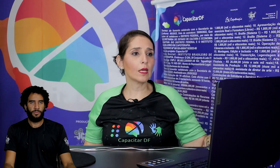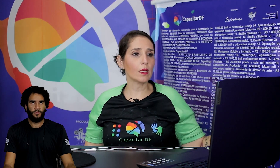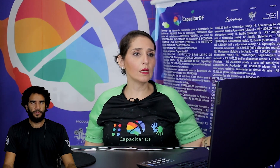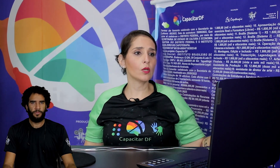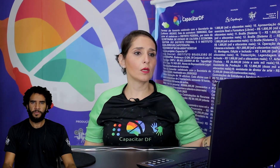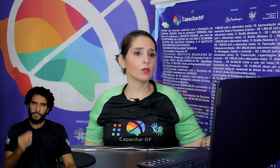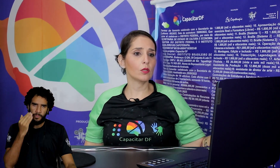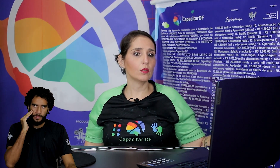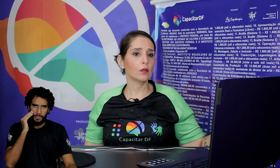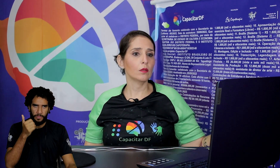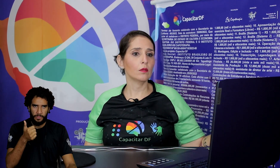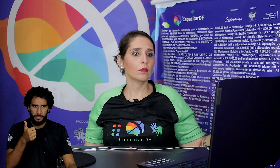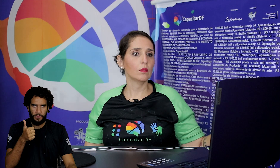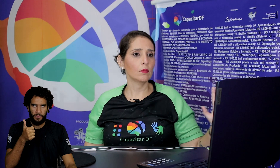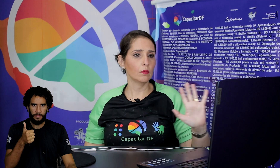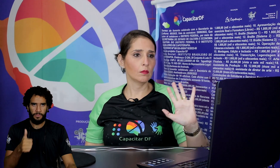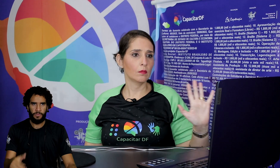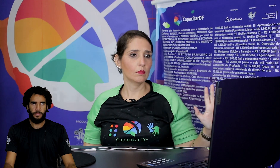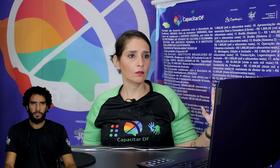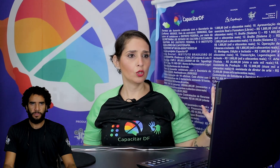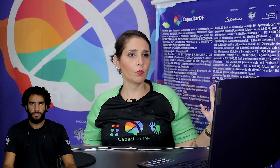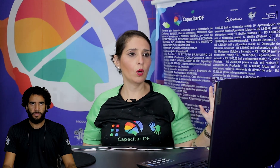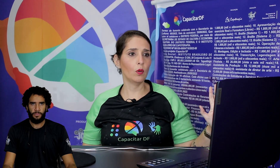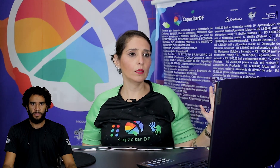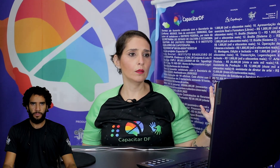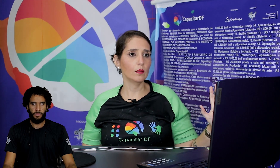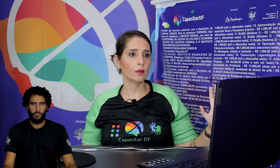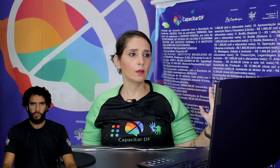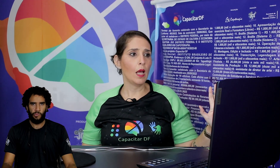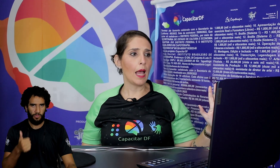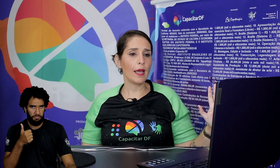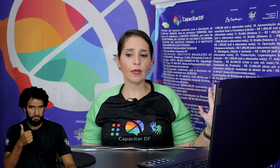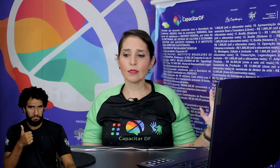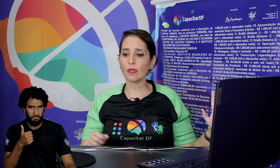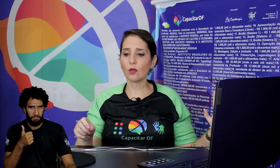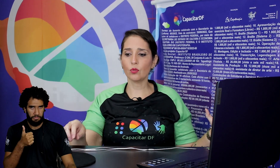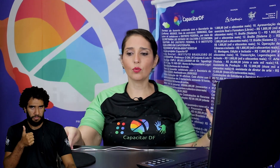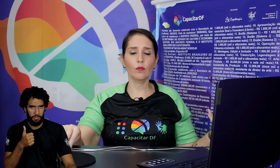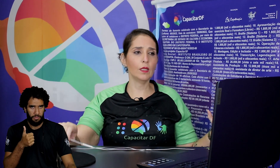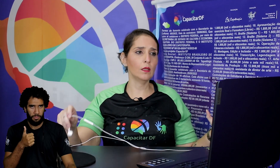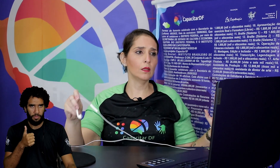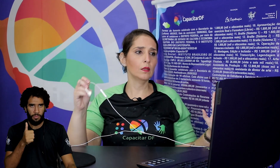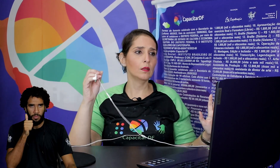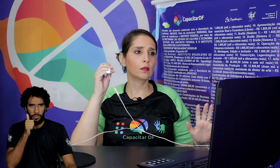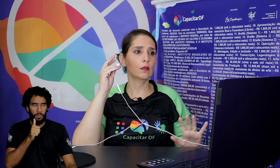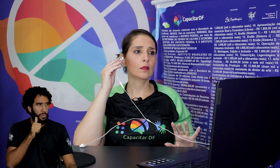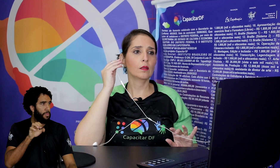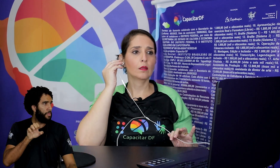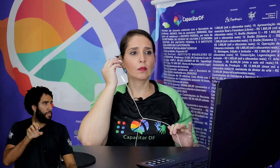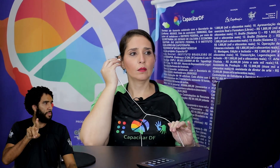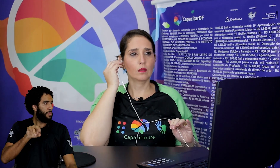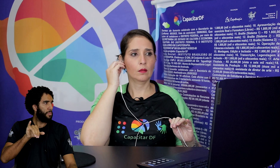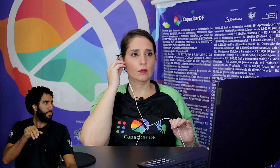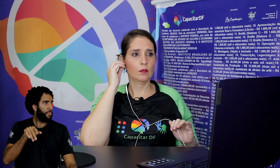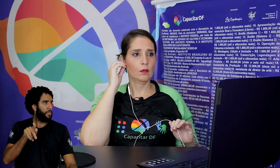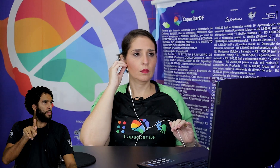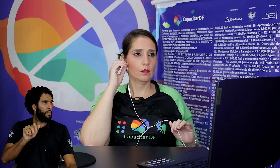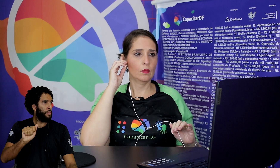Tranquilo até aqui, gente? De boa? Érica, você está com dúvida?